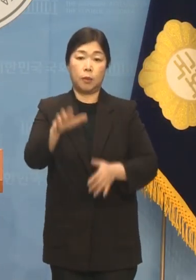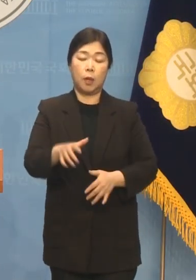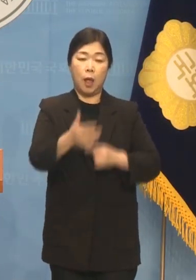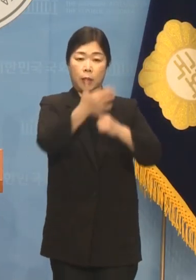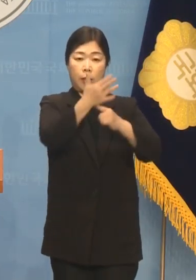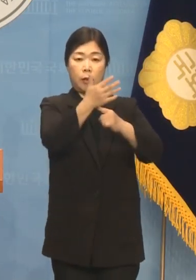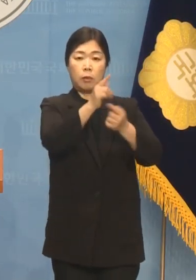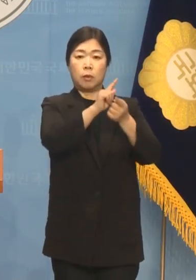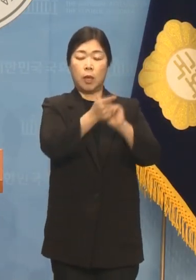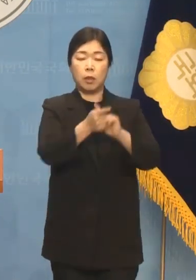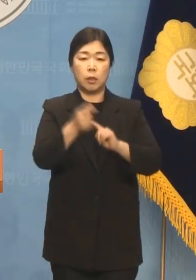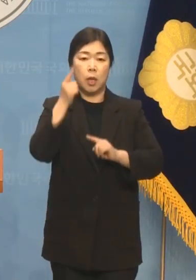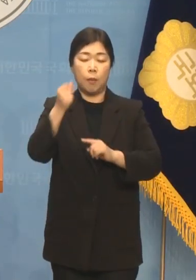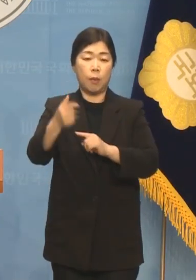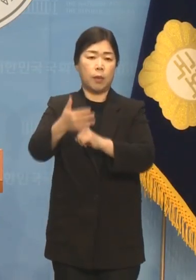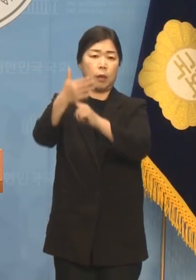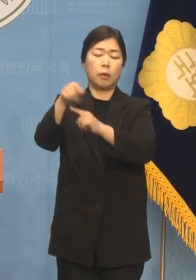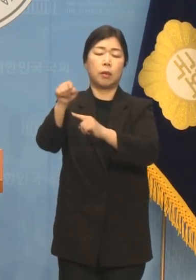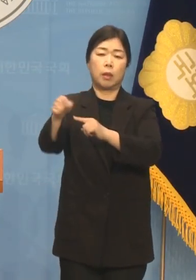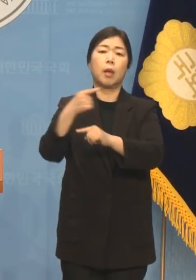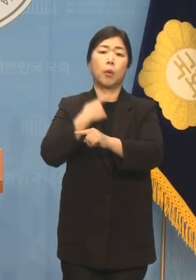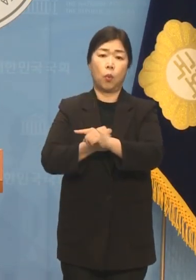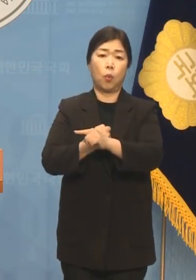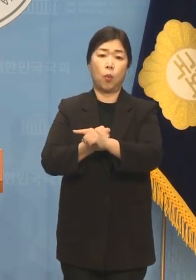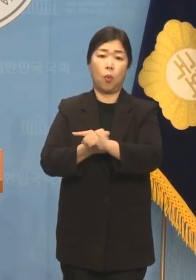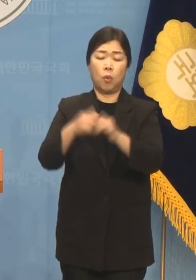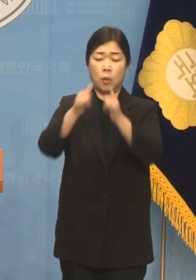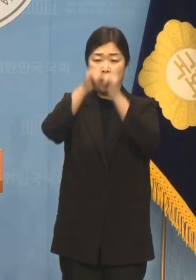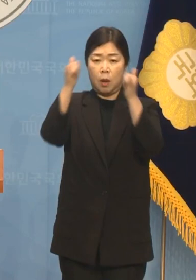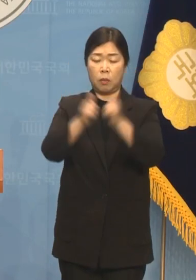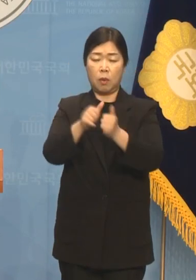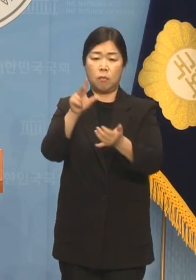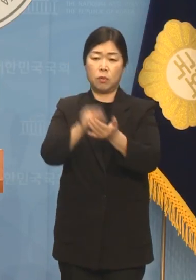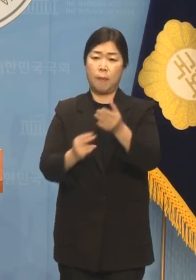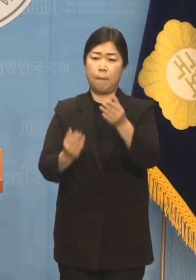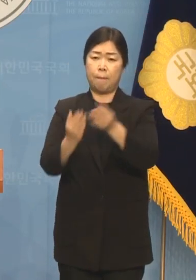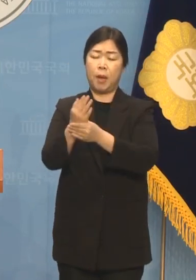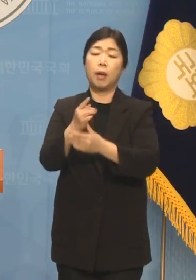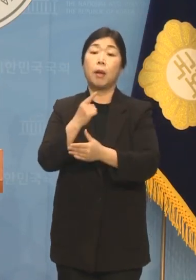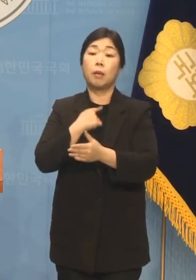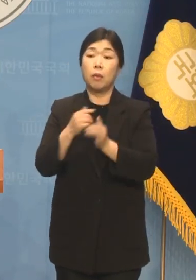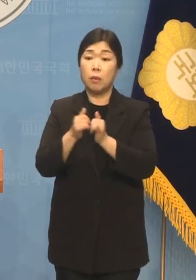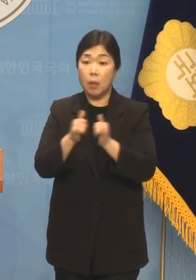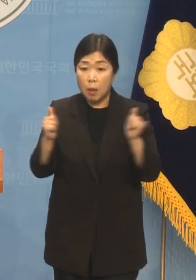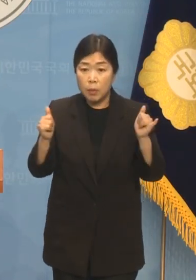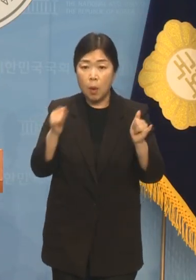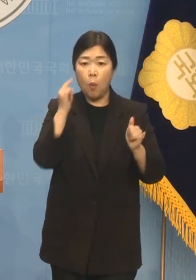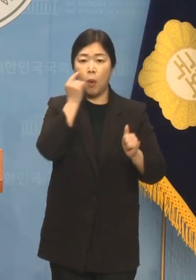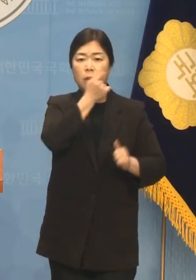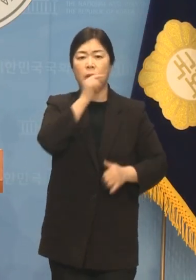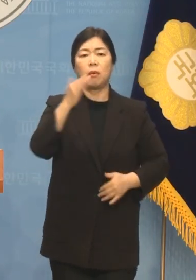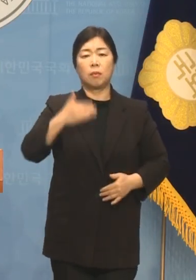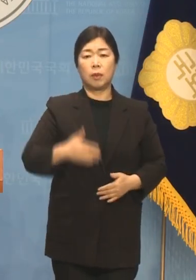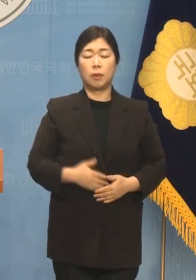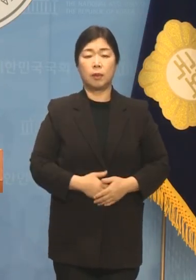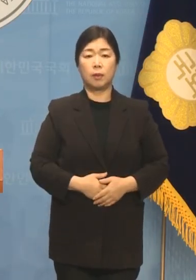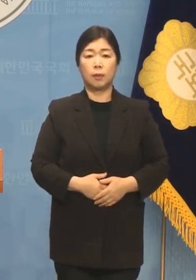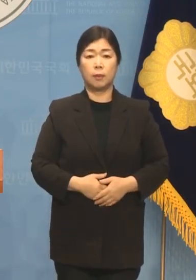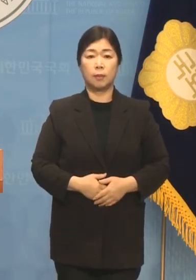태극기 대신 일장기를 게시하여 사회적 물의를 일으켰던 사람들인 것으로 밝혀졌습니다.